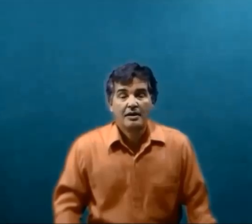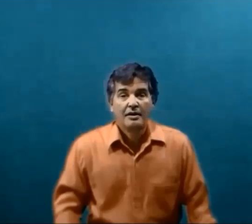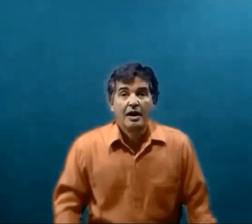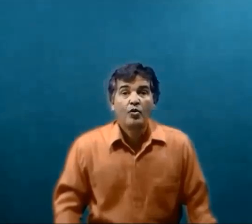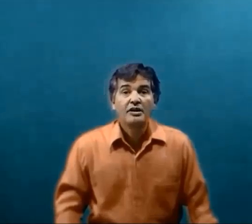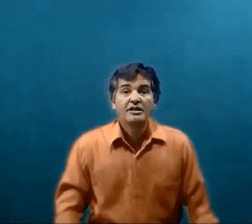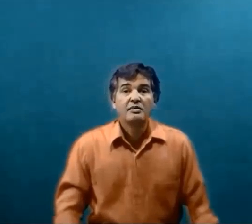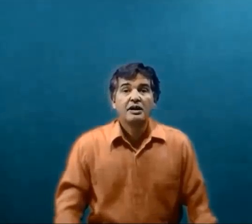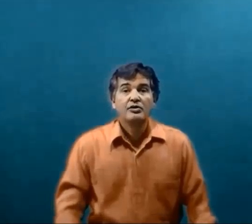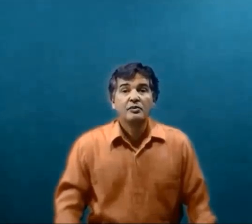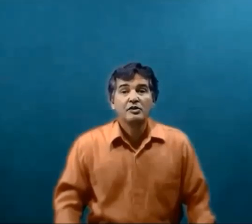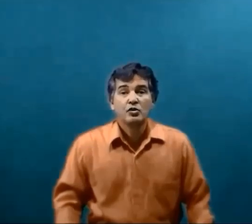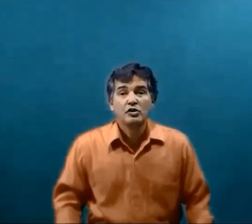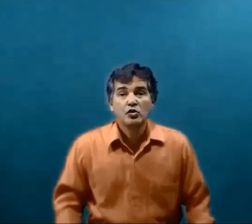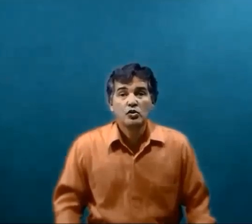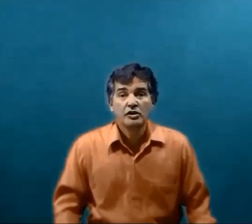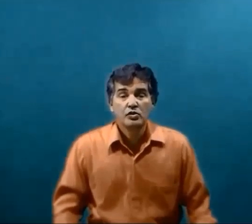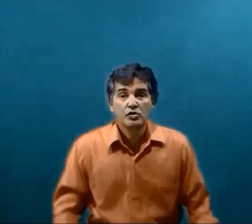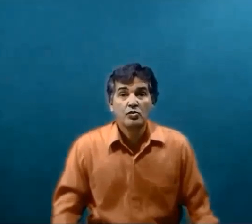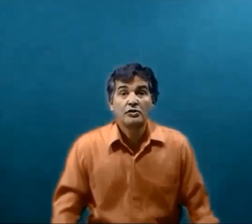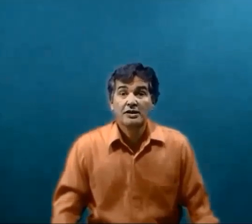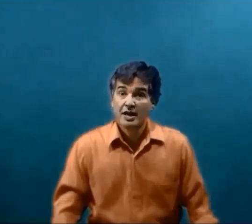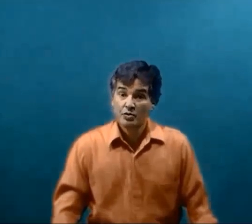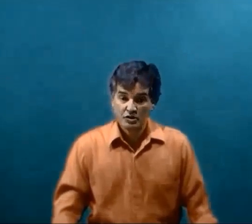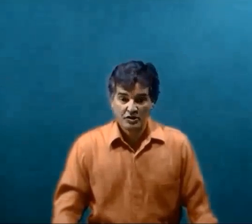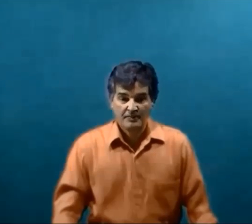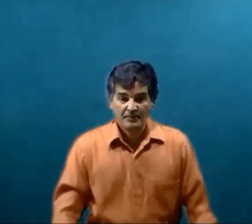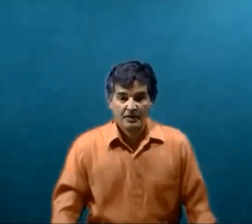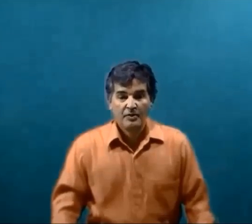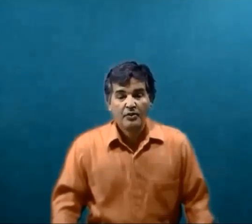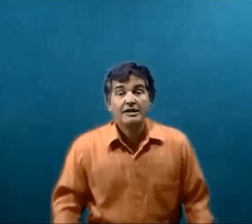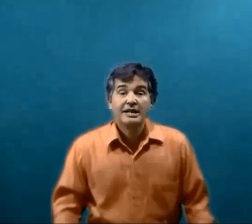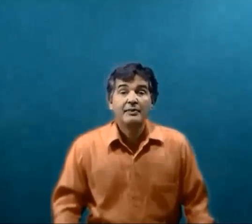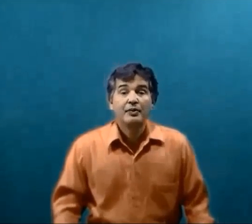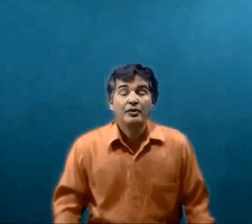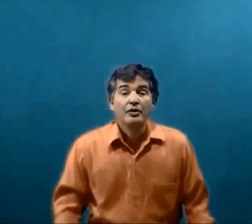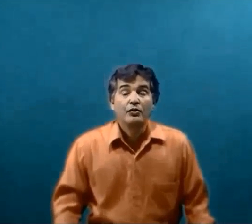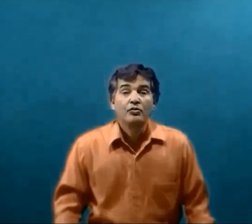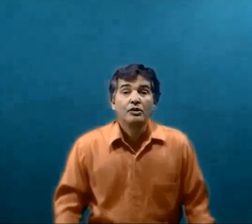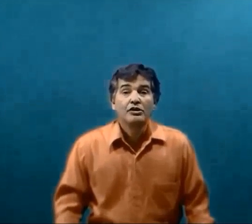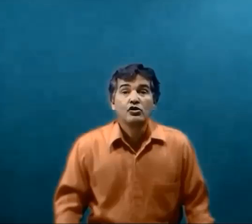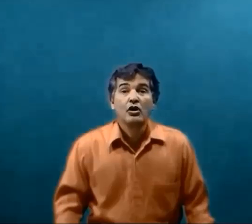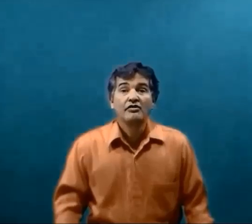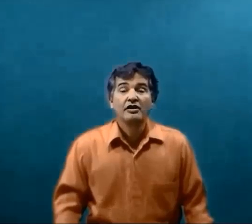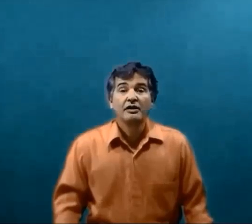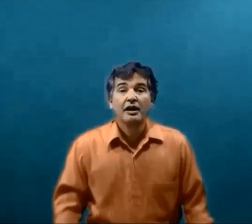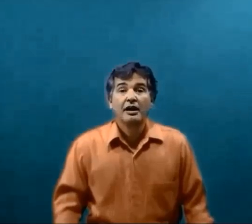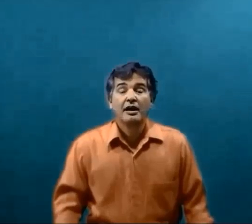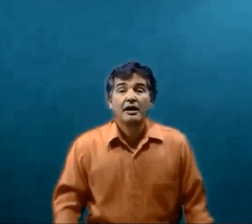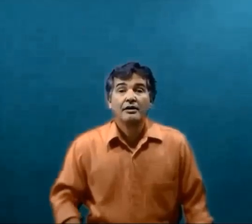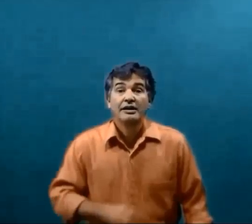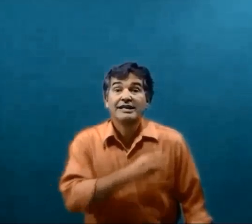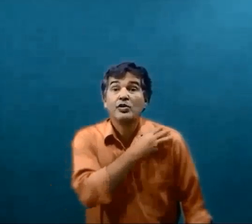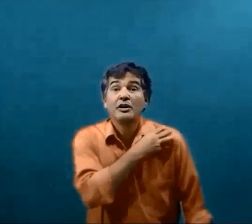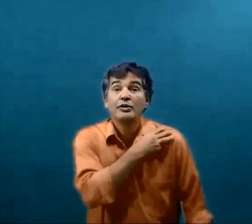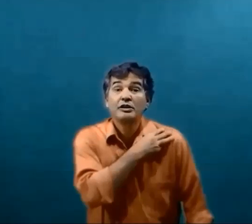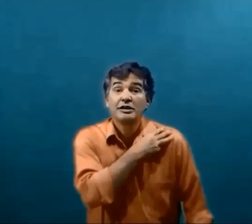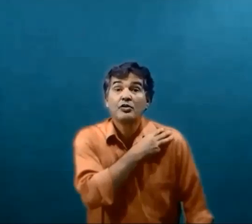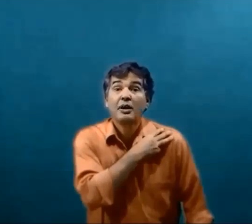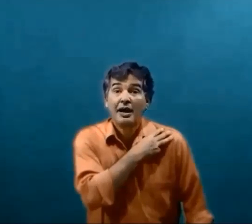ao conhecimento de pessoas surdas quanto à saúde. Por exemplo, uma jovem da terceiro ano do ensino